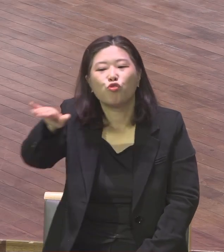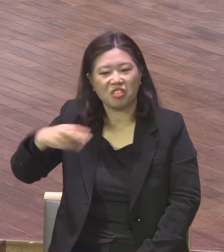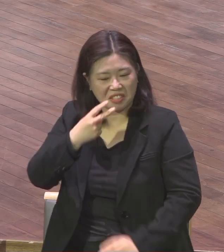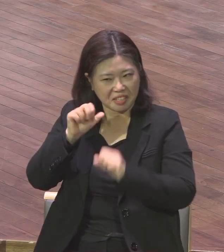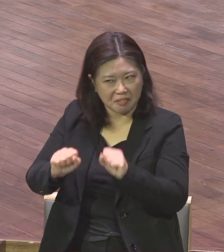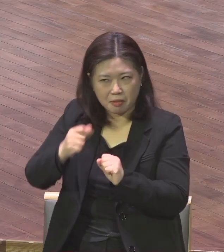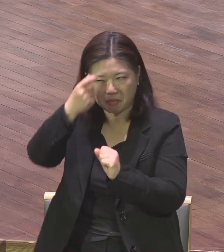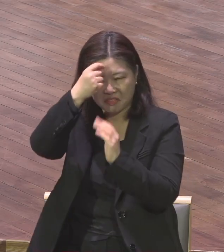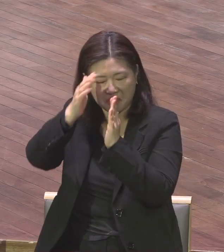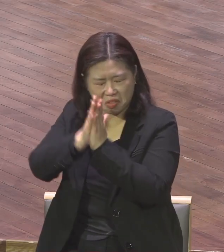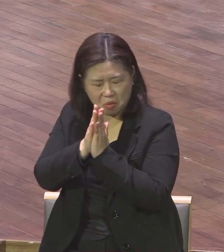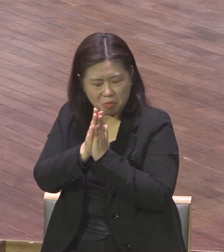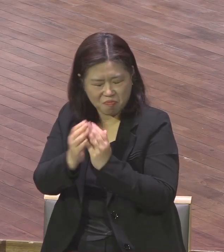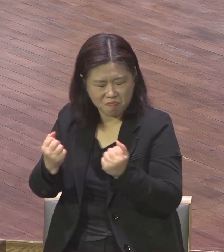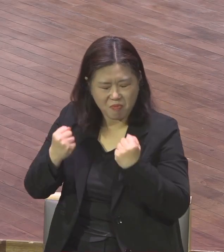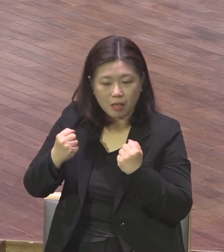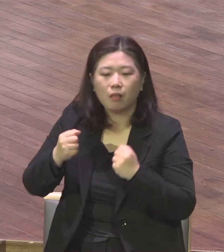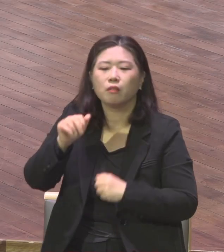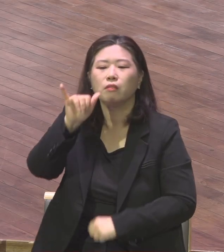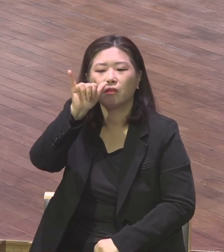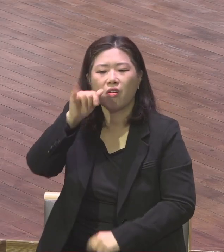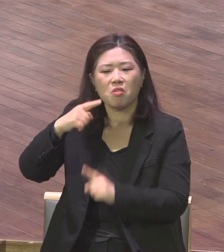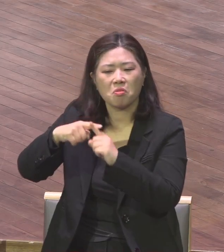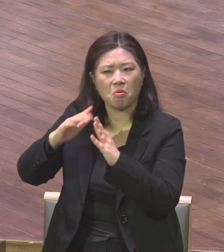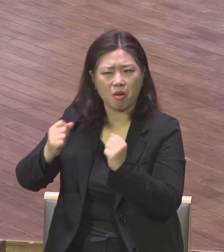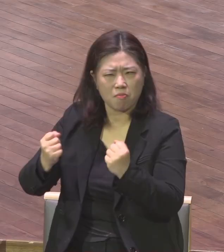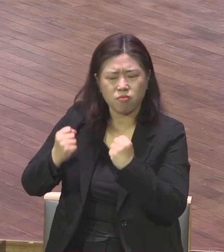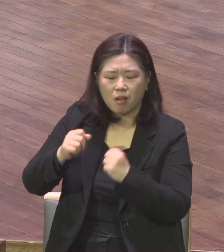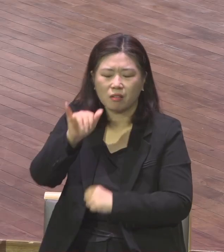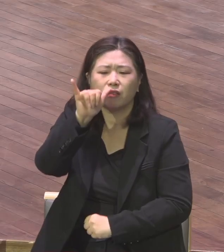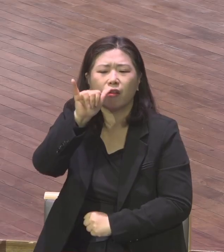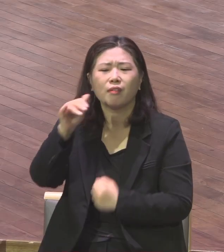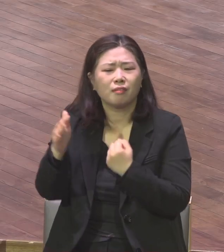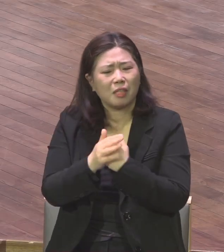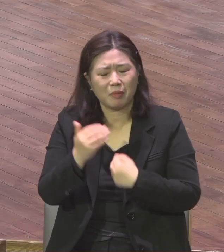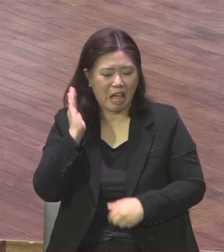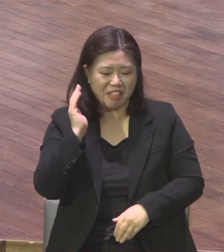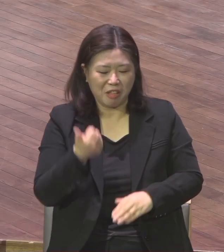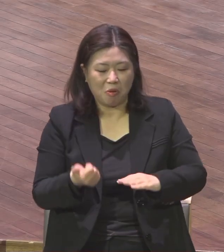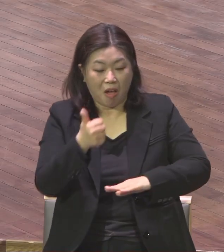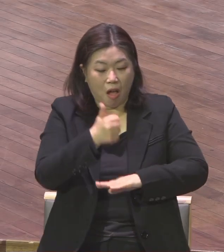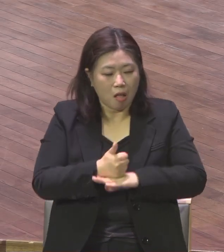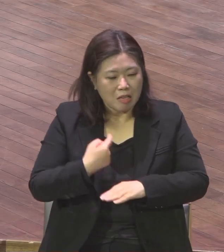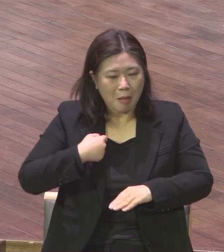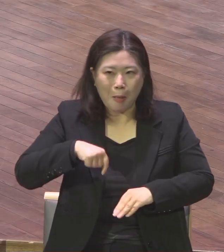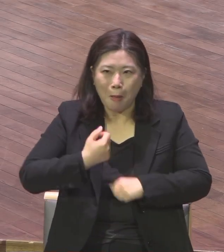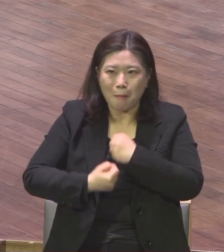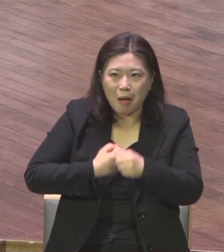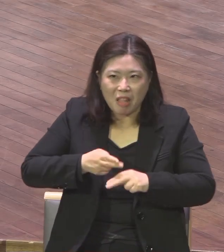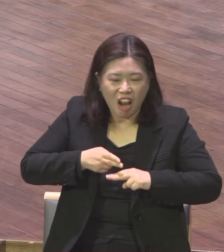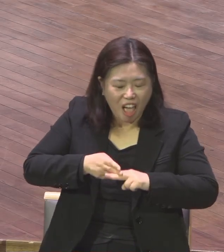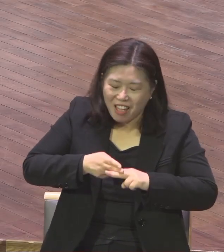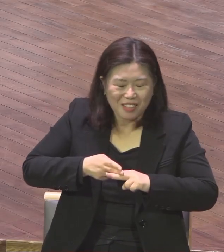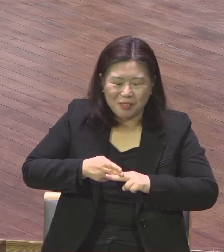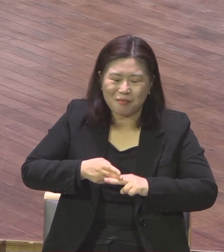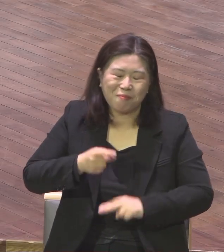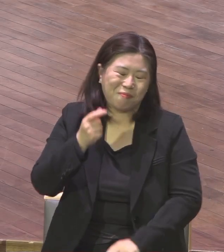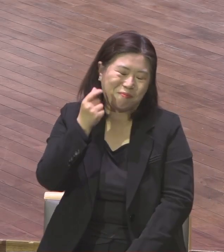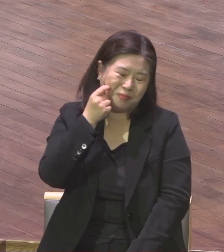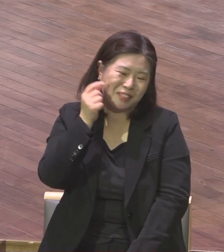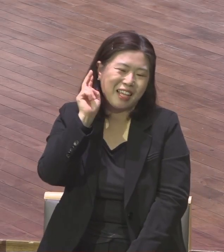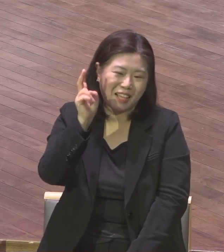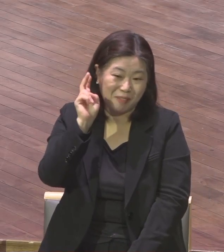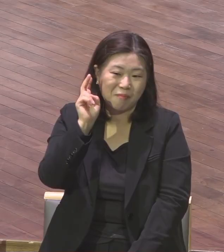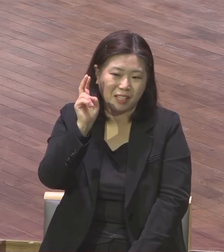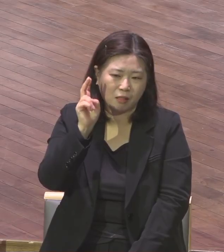기도로 세계를 정복할 민족이라고 이윤영 목사님이 그 초창기에 그렇게 기도했어요. 자, 우리